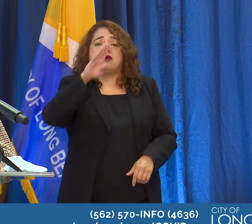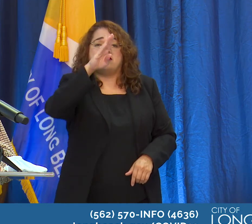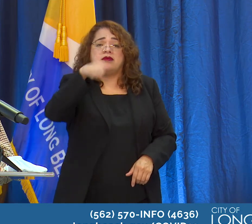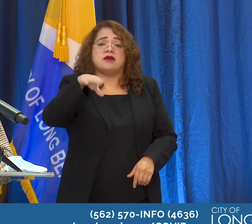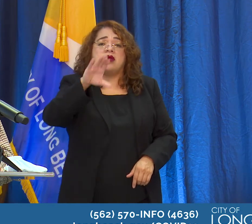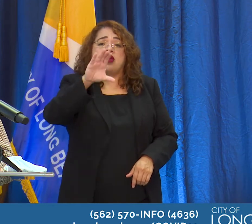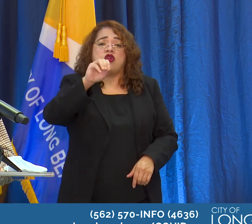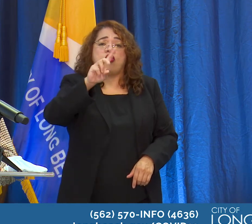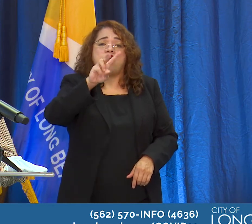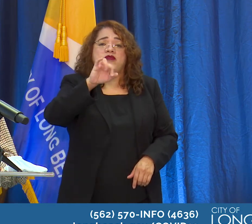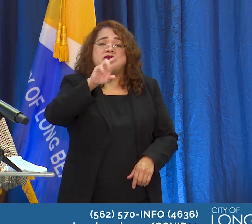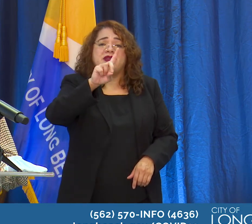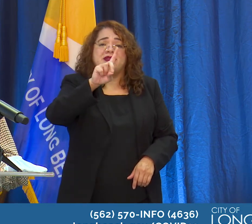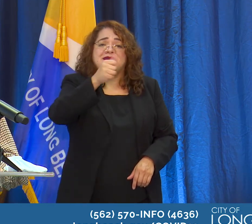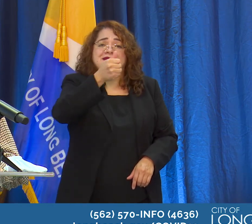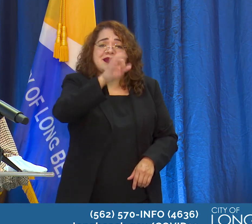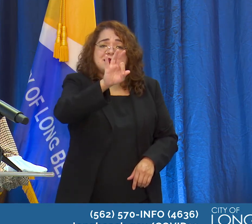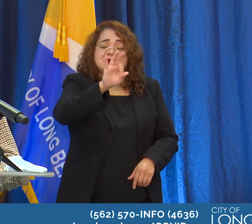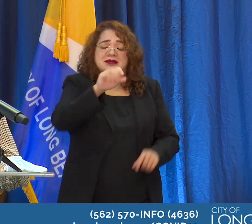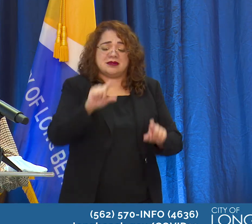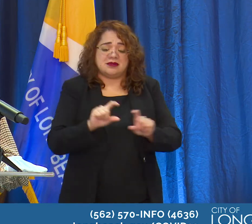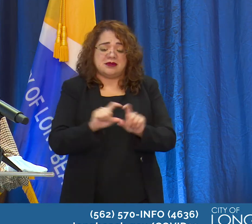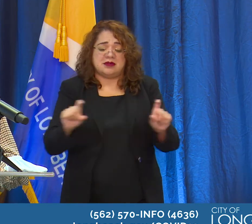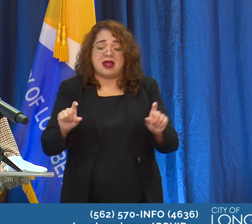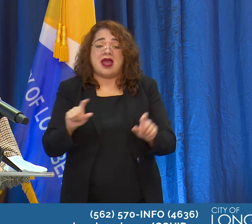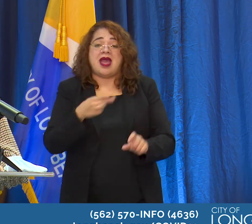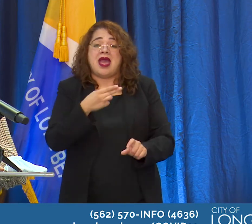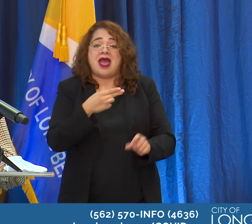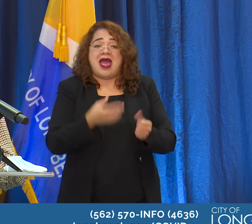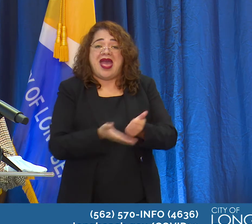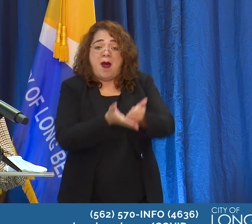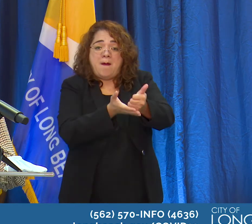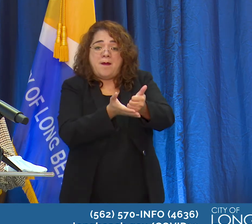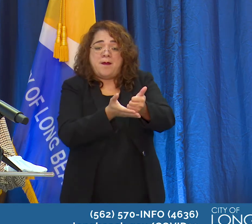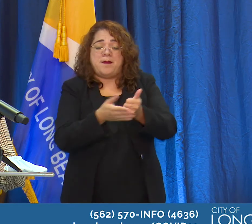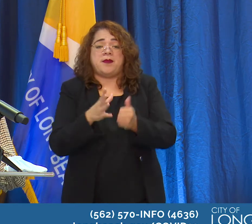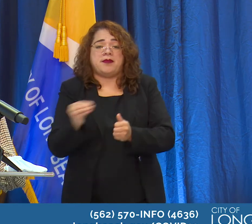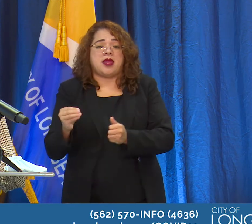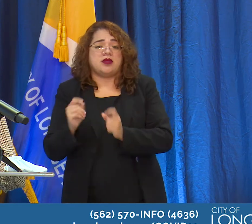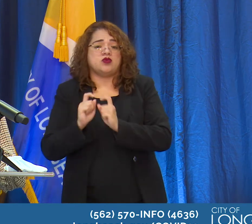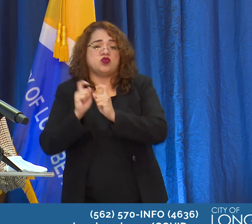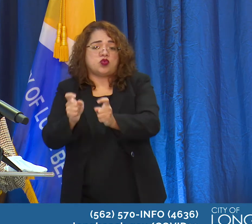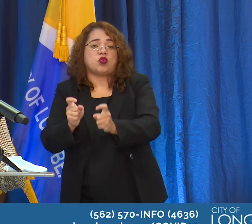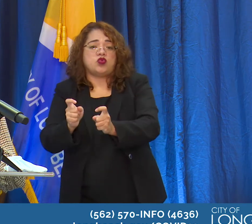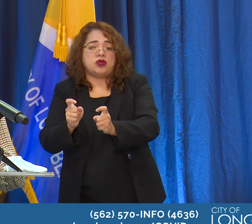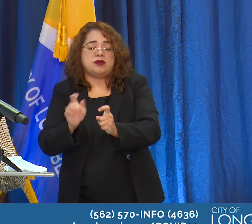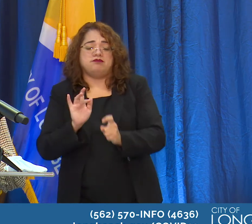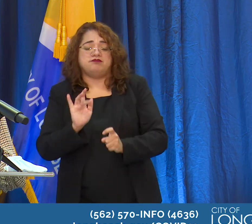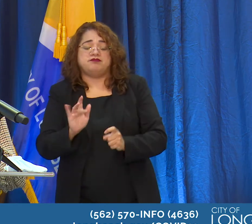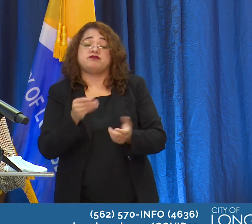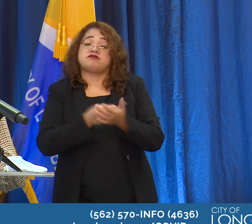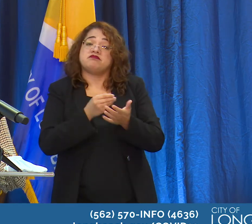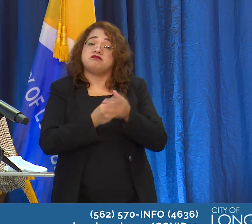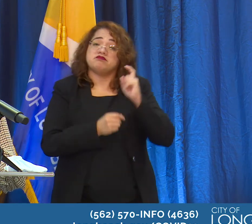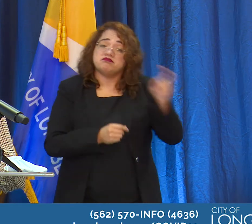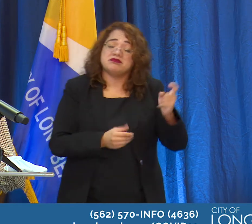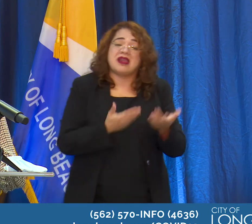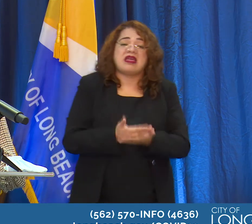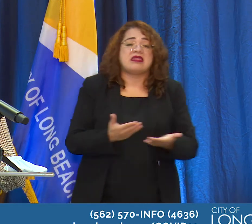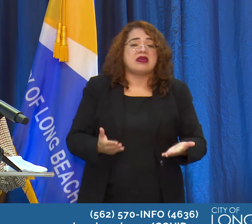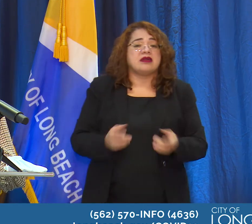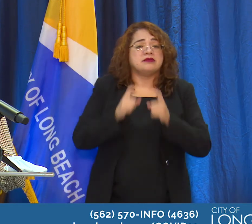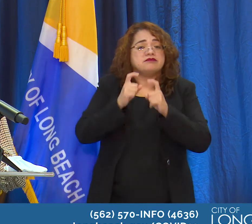longbeach.gov/COVID-19 y haga clic en ayudar y donar. Puede brindar asistencia financiera, donar bienes,